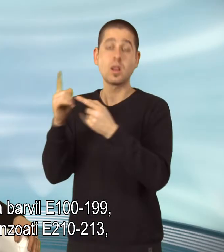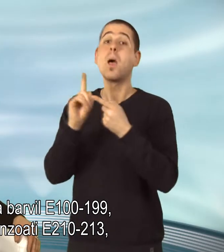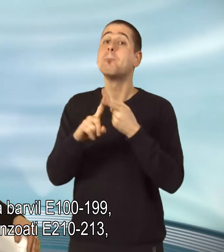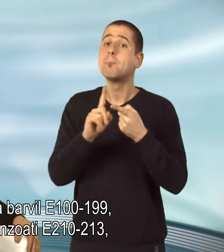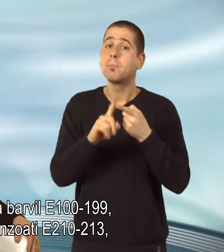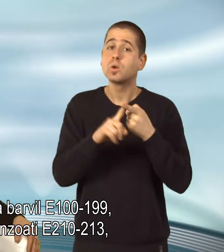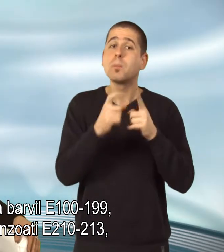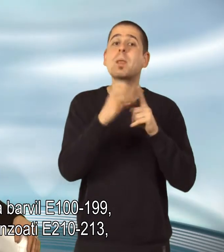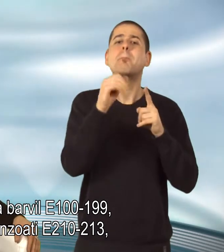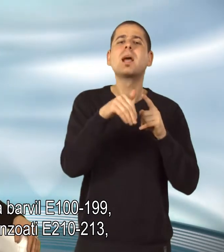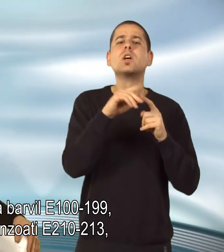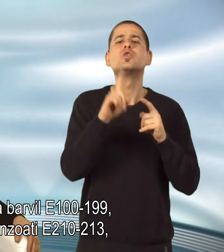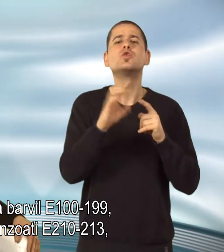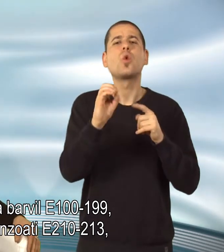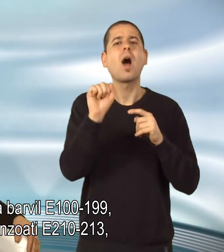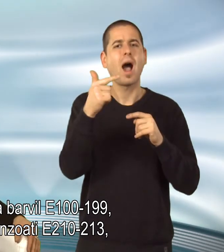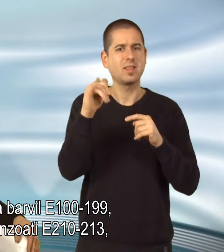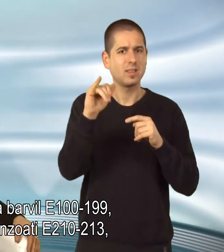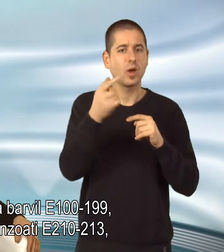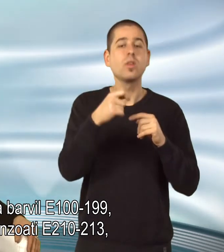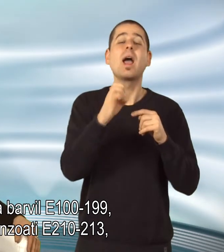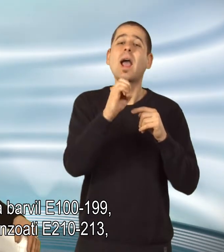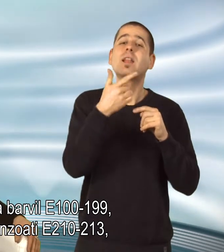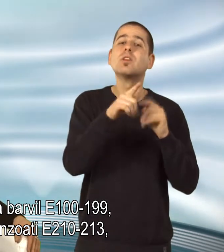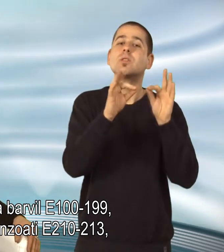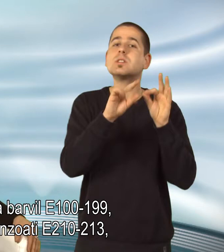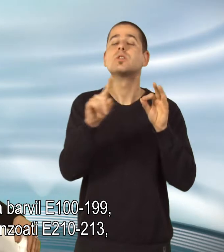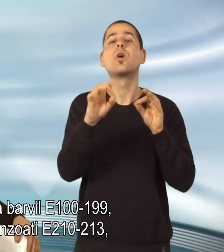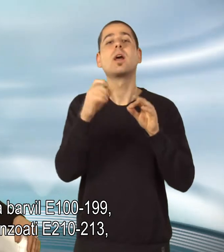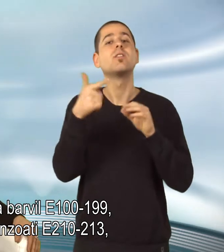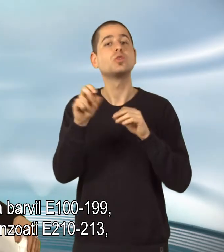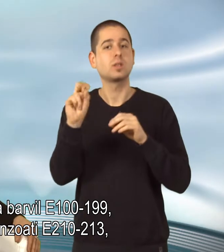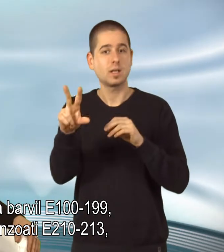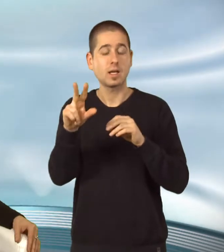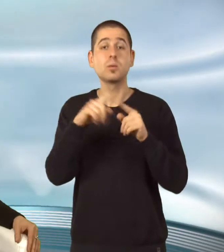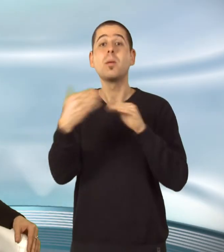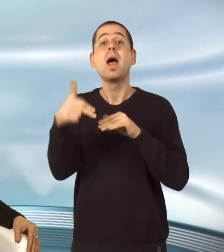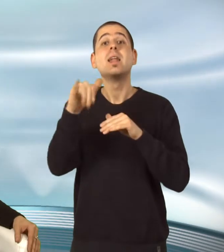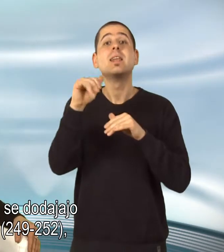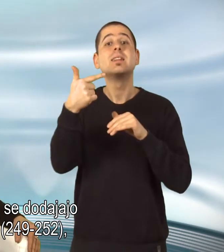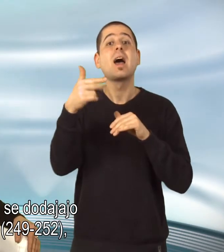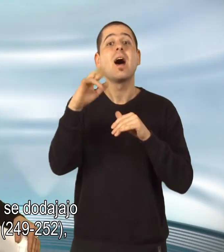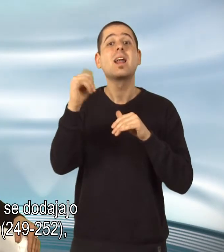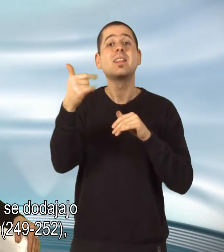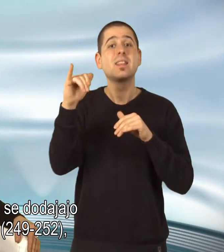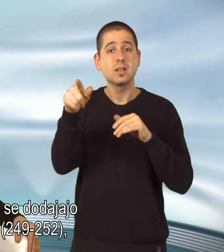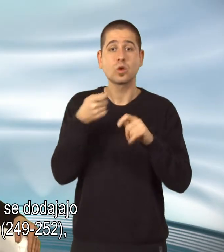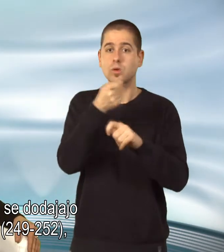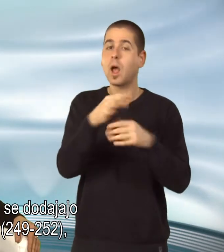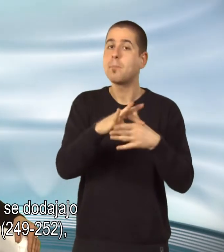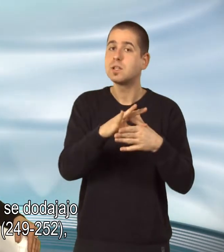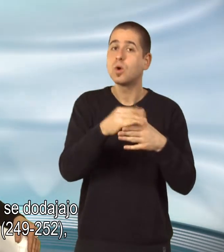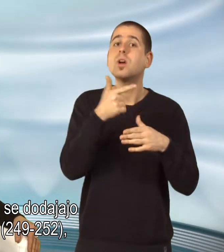E199, potem so benzoati E210 do 213, nitriti, ki se